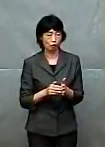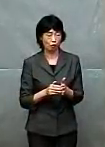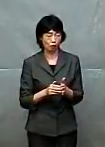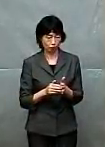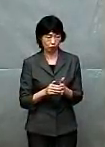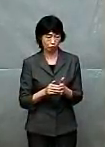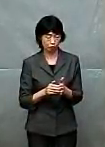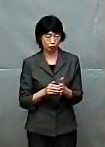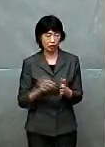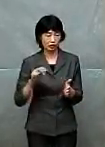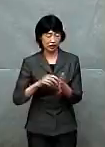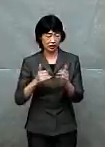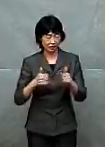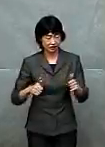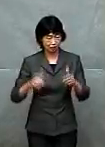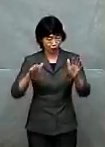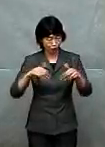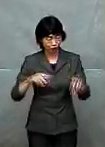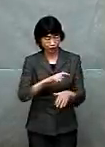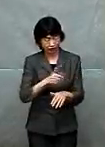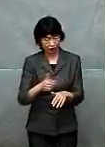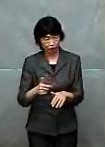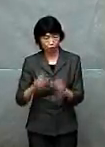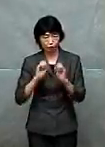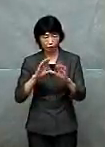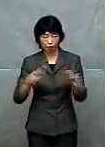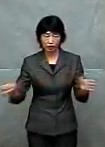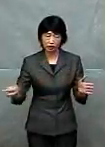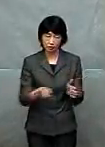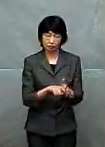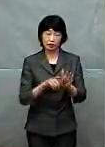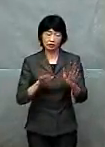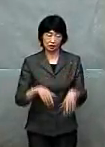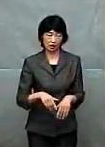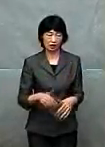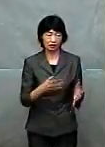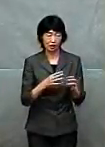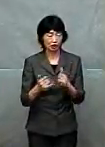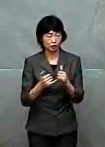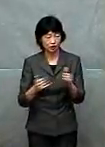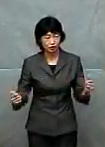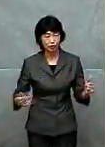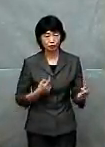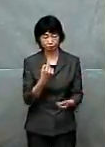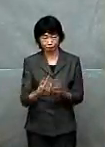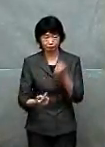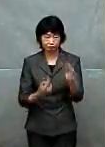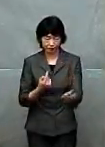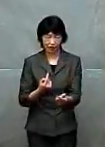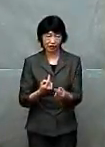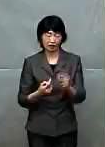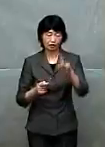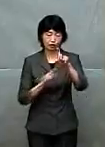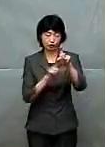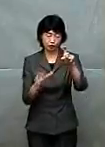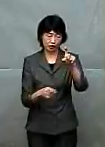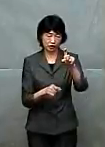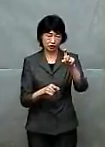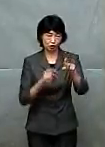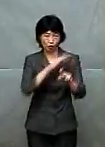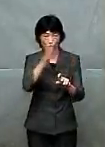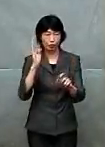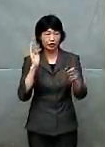兼ねて周知してきたところですが、多くの皆様にご来場いただき、10月の大会本番に向